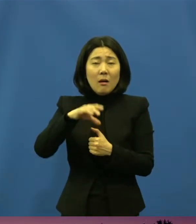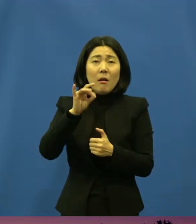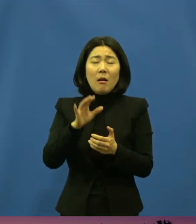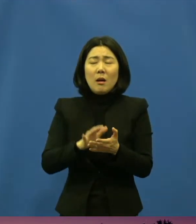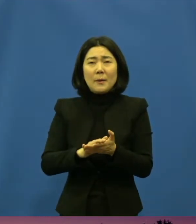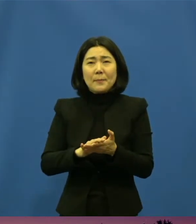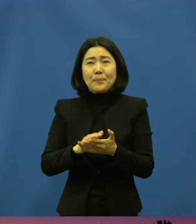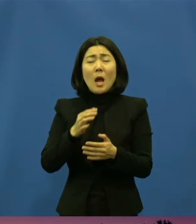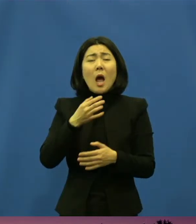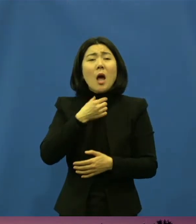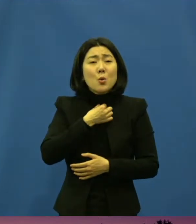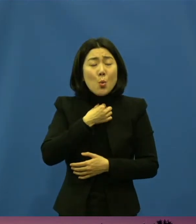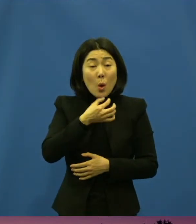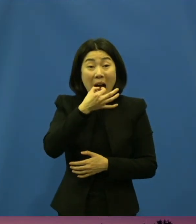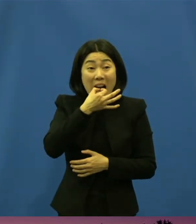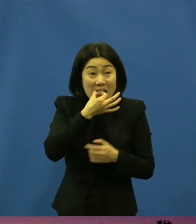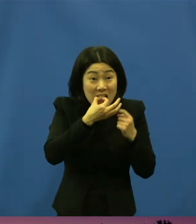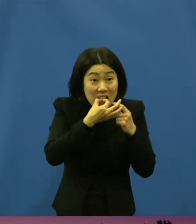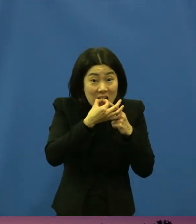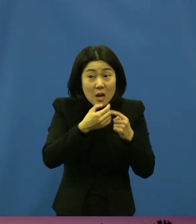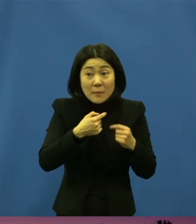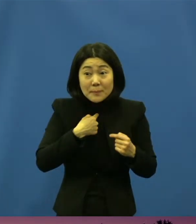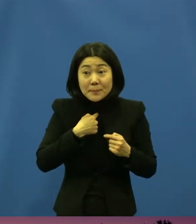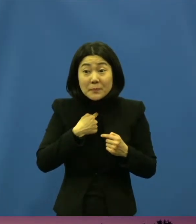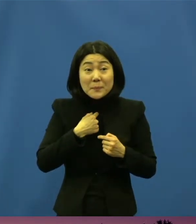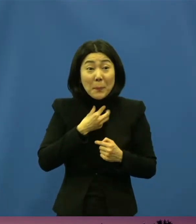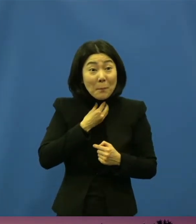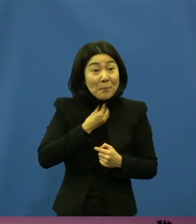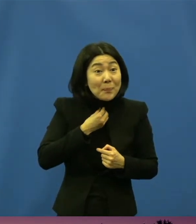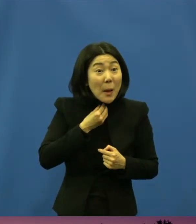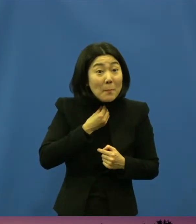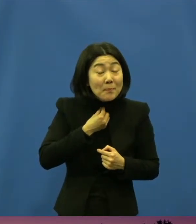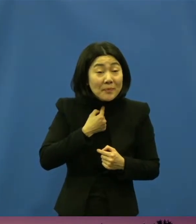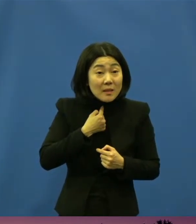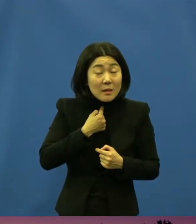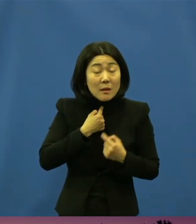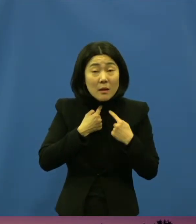여러분, 욕망 자체가 나쁜 것 아닙니다.